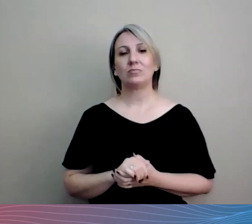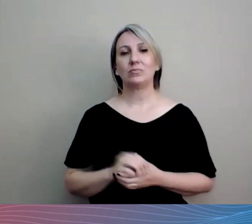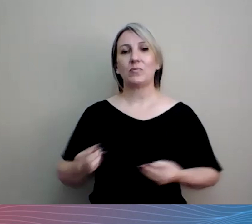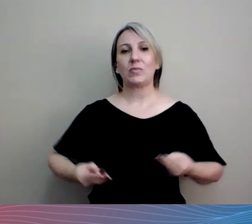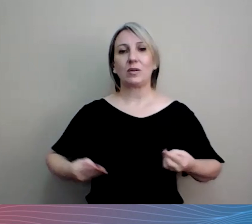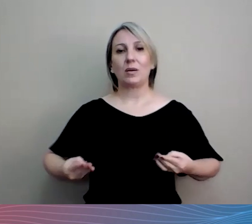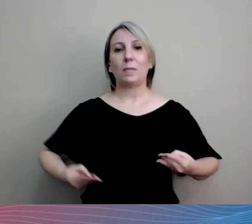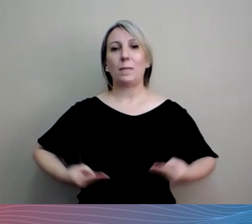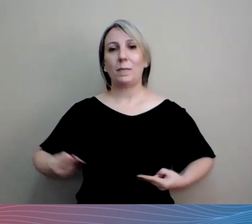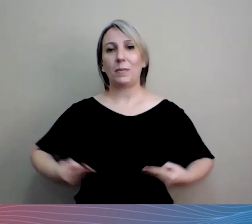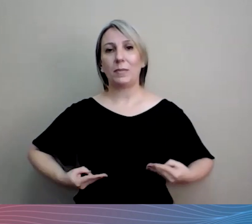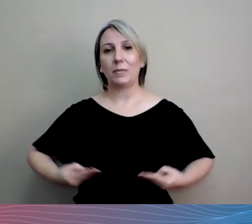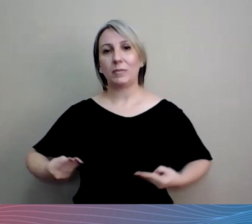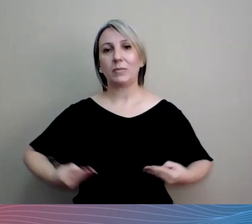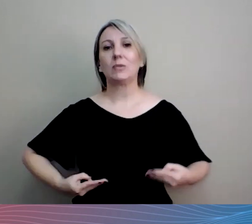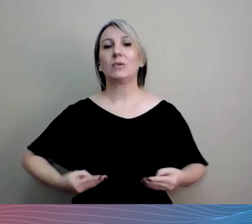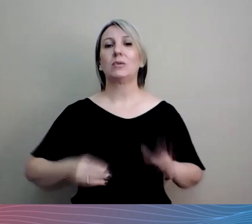29.